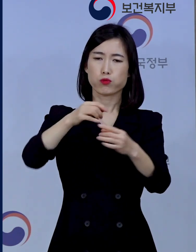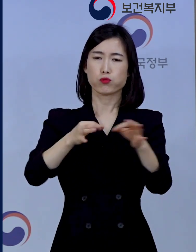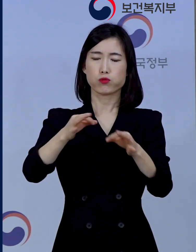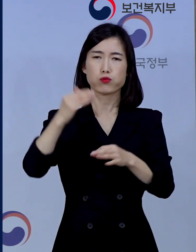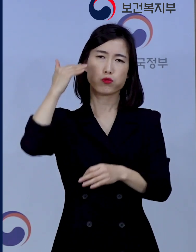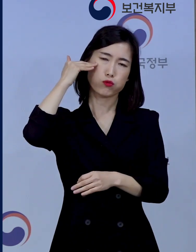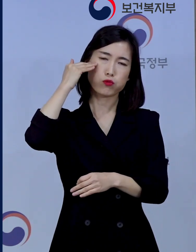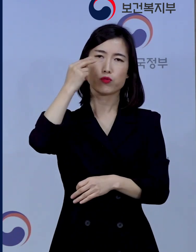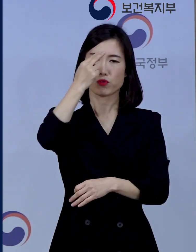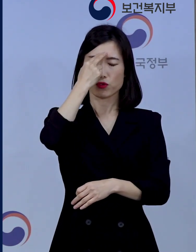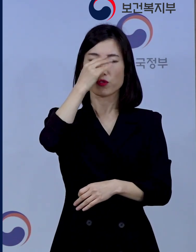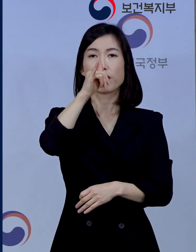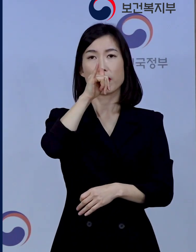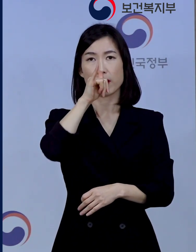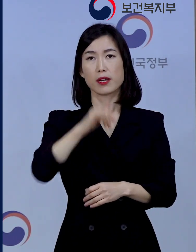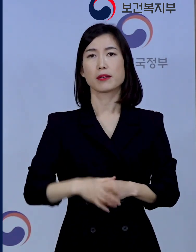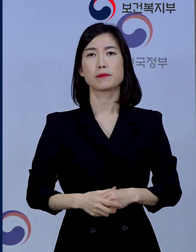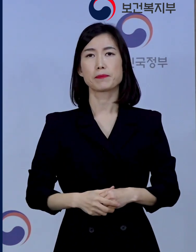운영에 제한이 가해집니다.